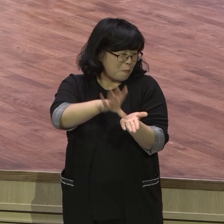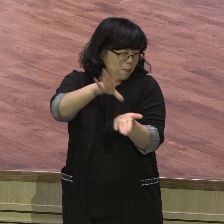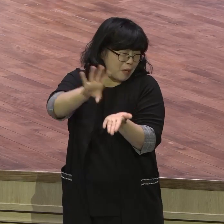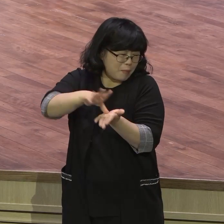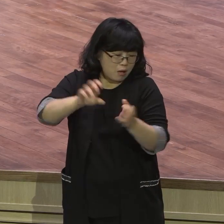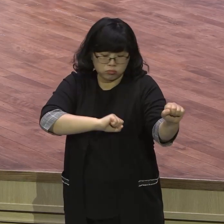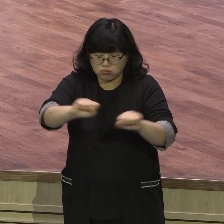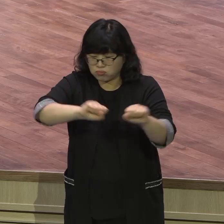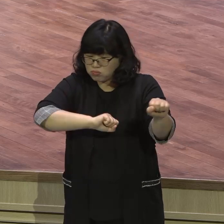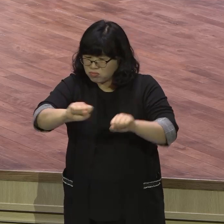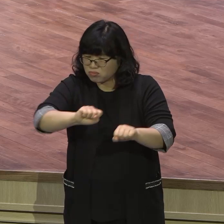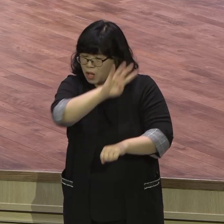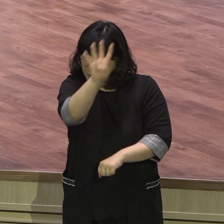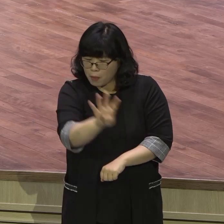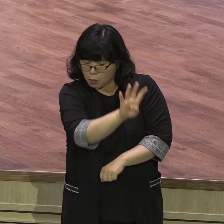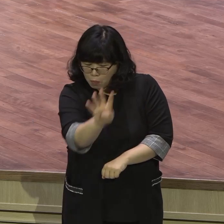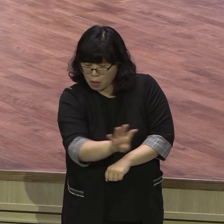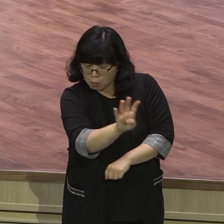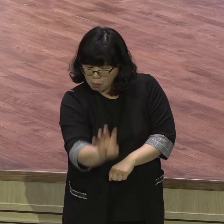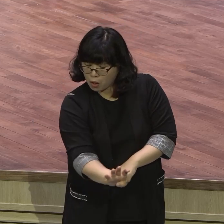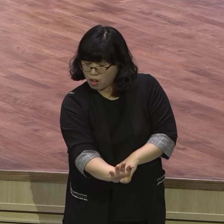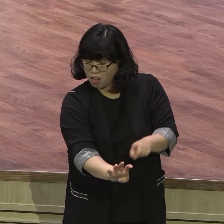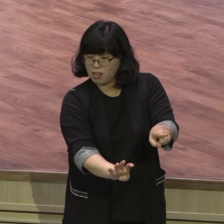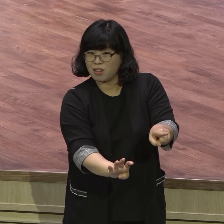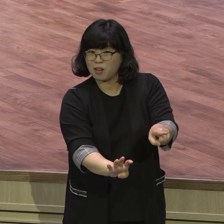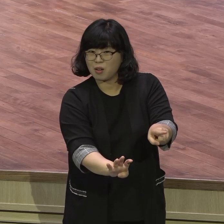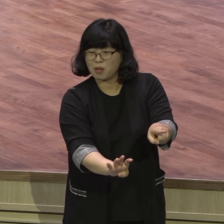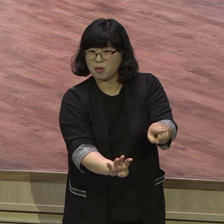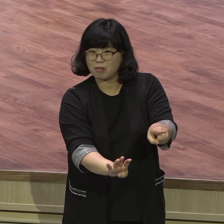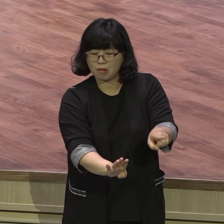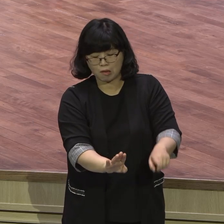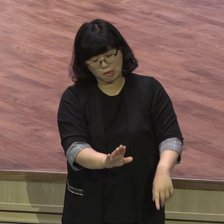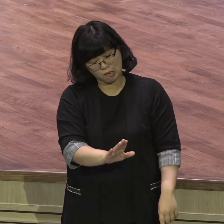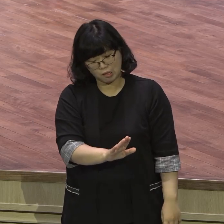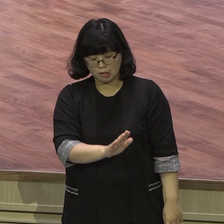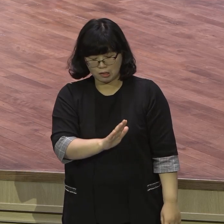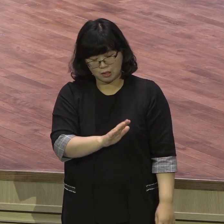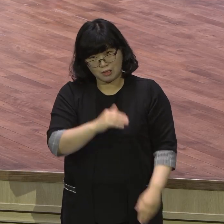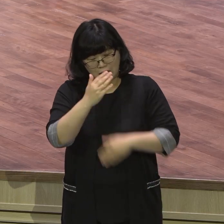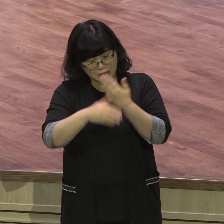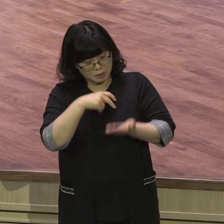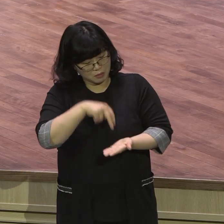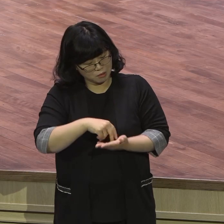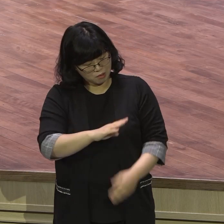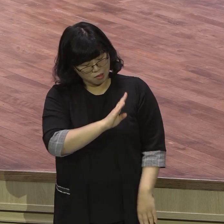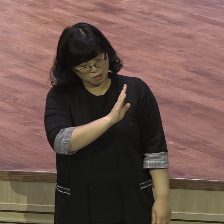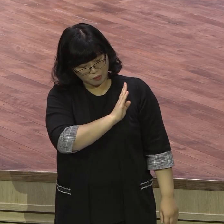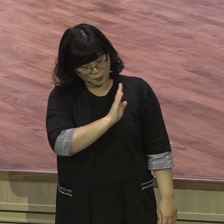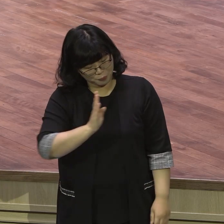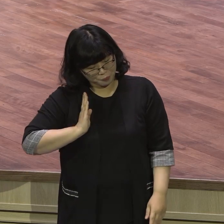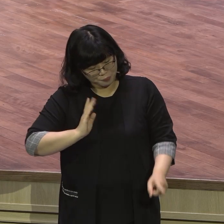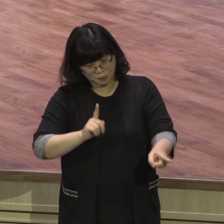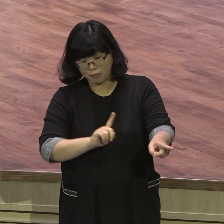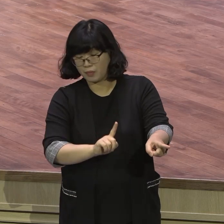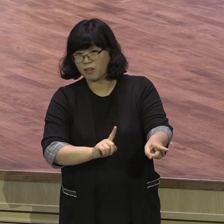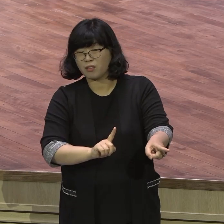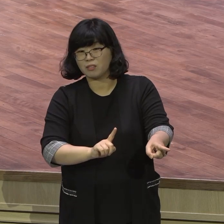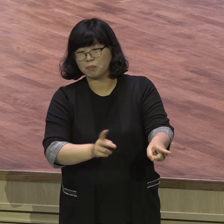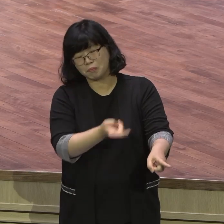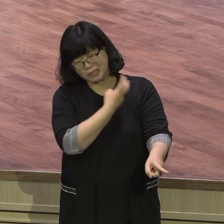사는 배신자, 배신의 대명사 이스라엘 백성들입니다. 오늘